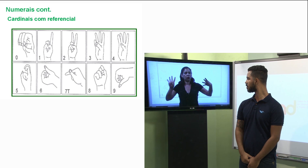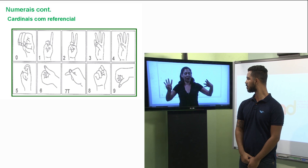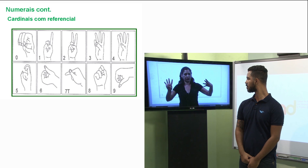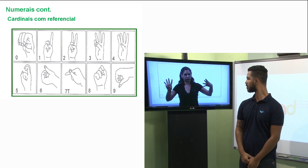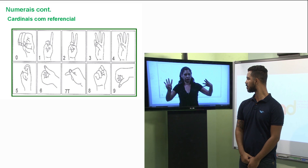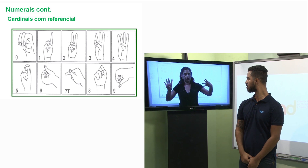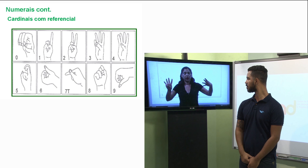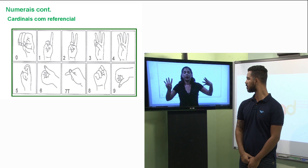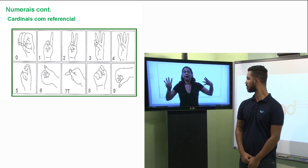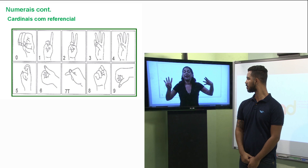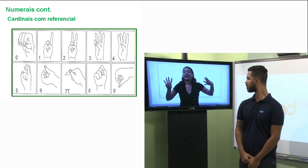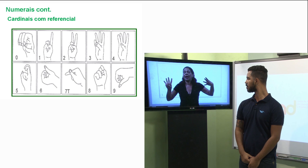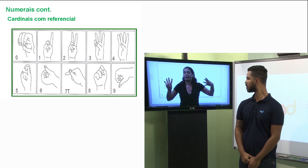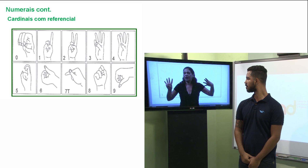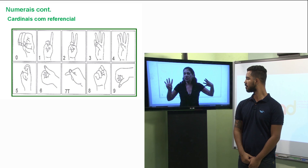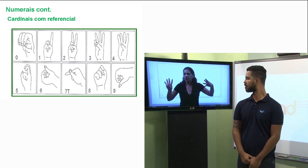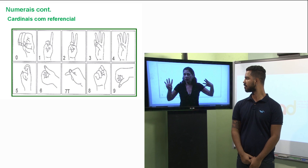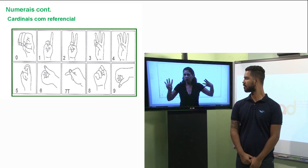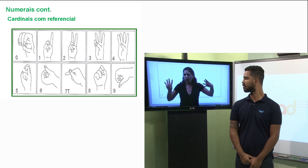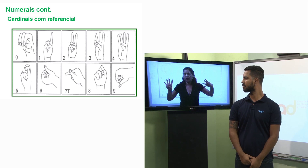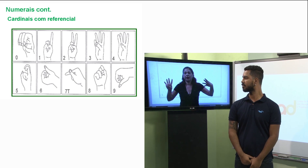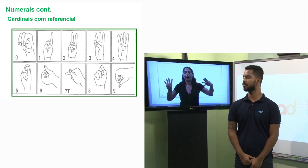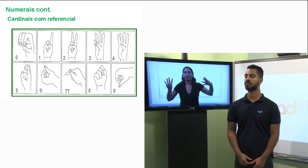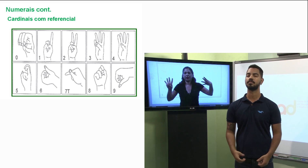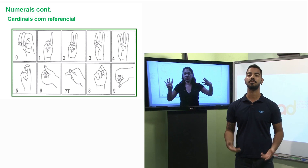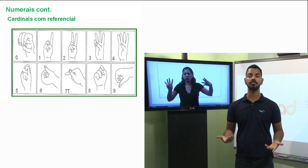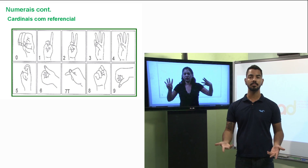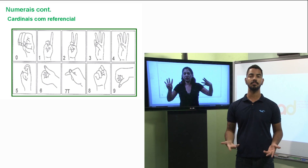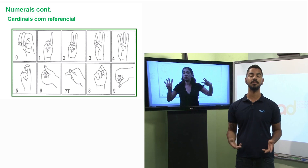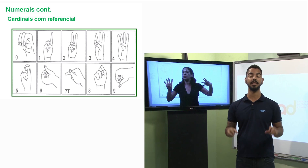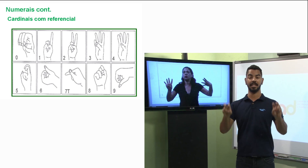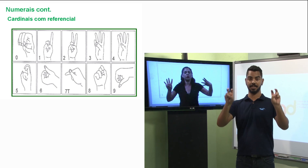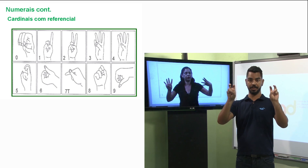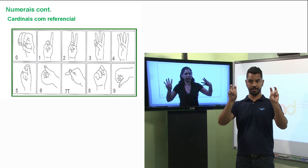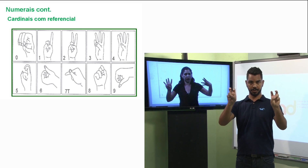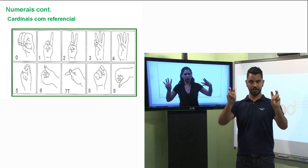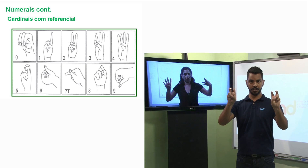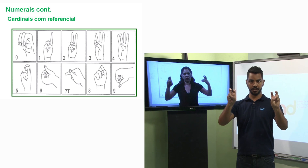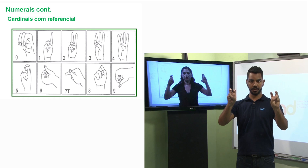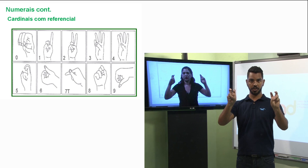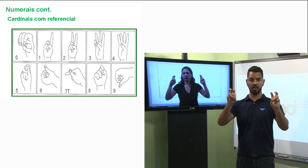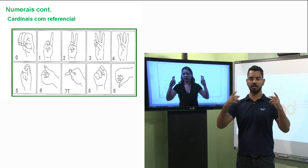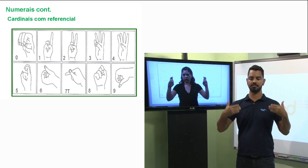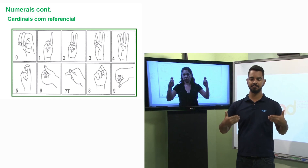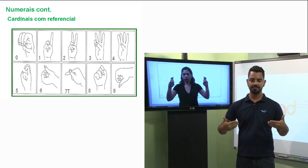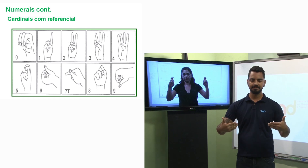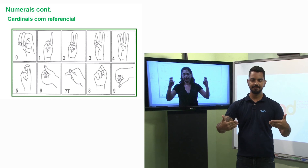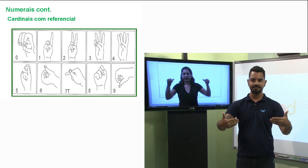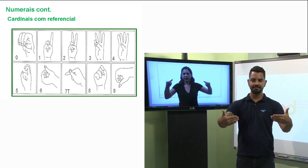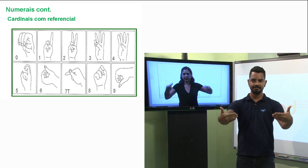4, 4. E a partir de agora, a partir do 5, tudo fica igual.